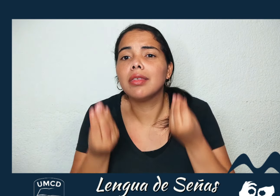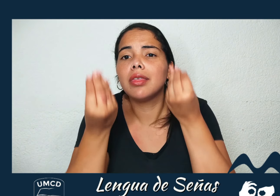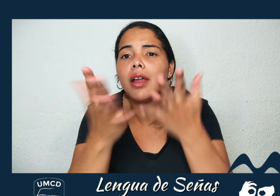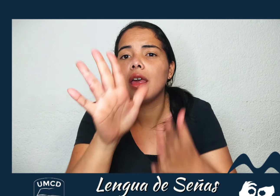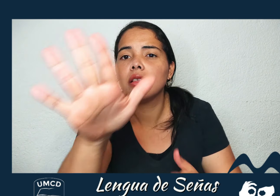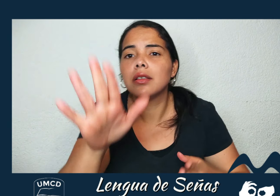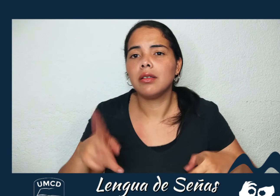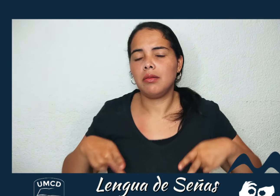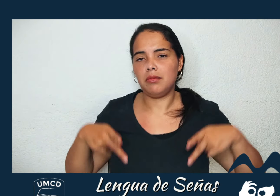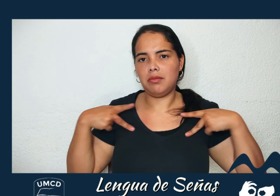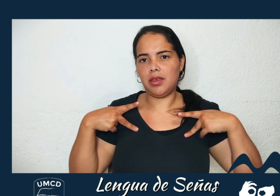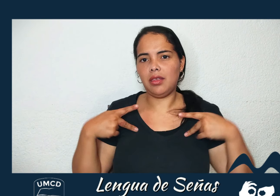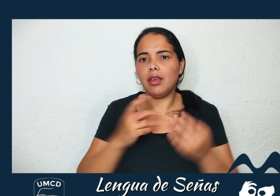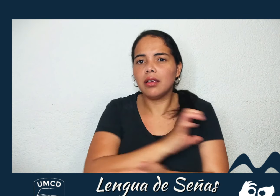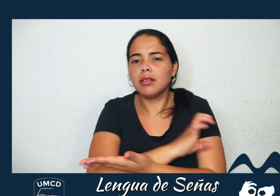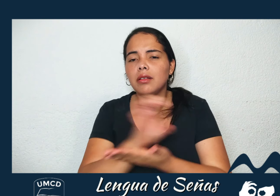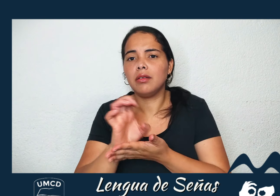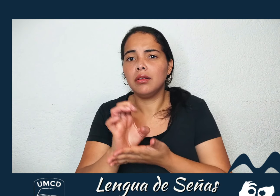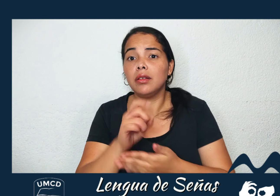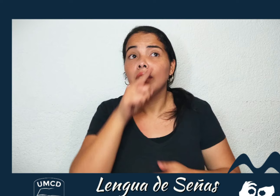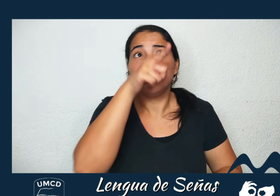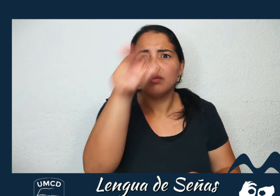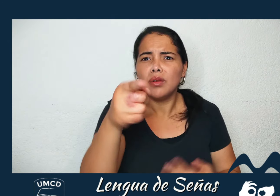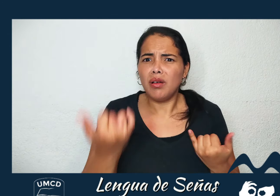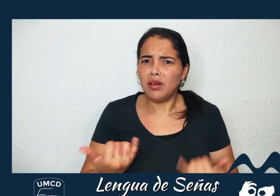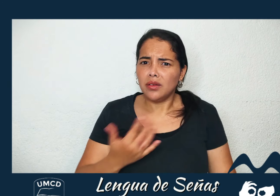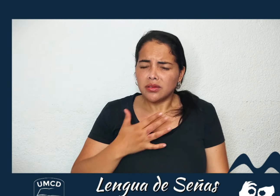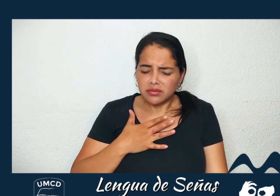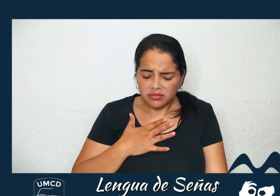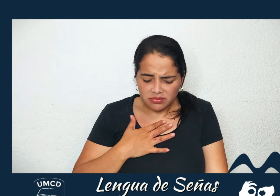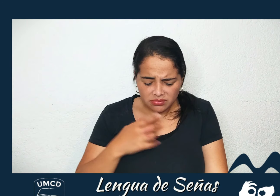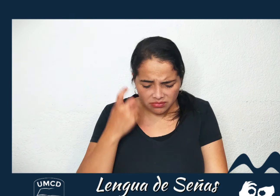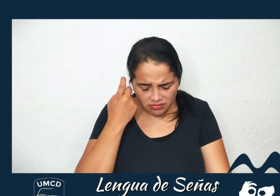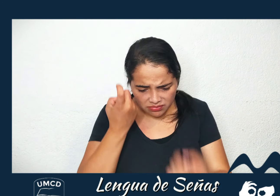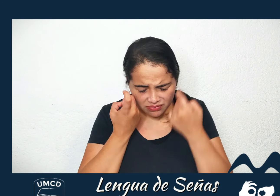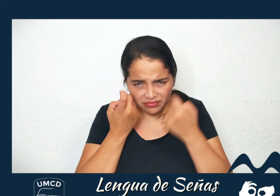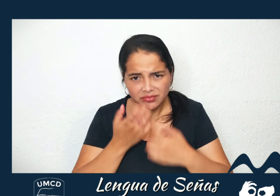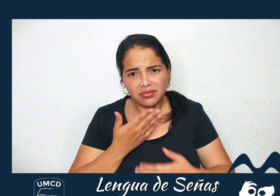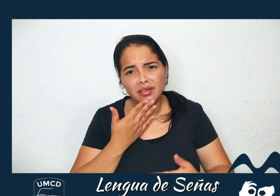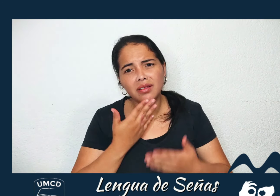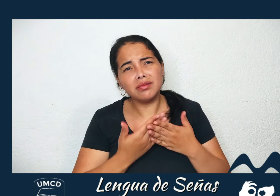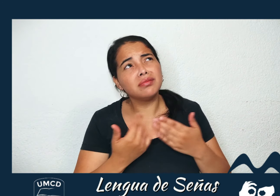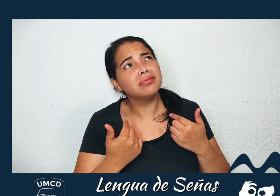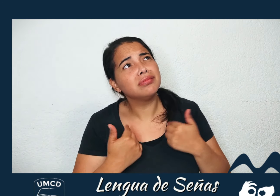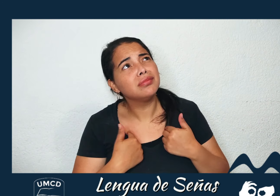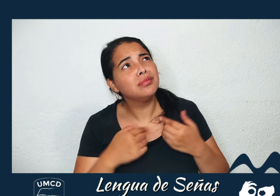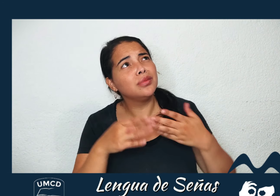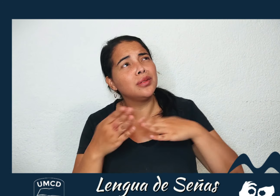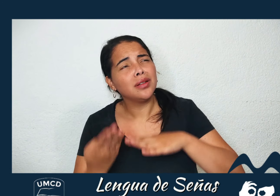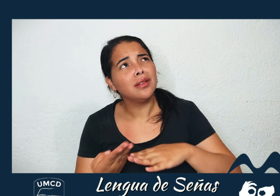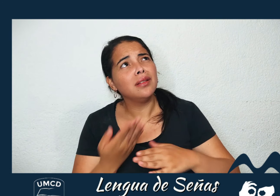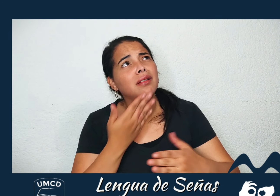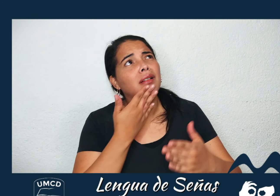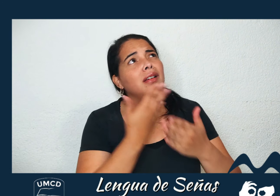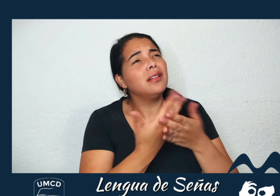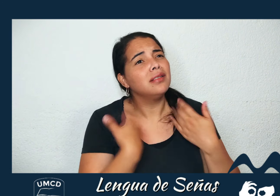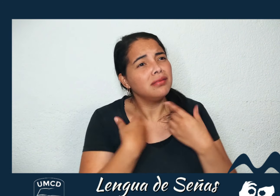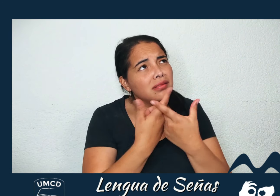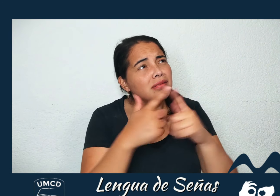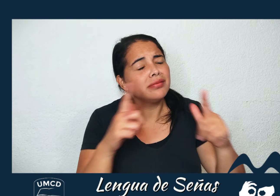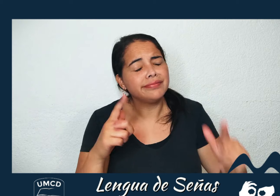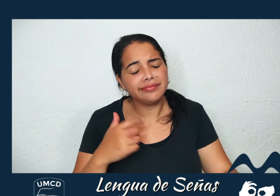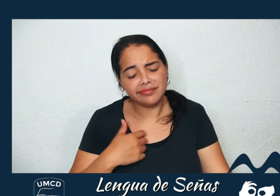vida eterna. Él tomó mi maldad. Y con eso, Él estaba otorgándome